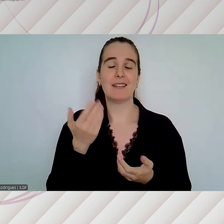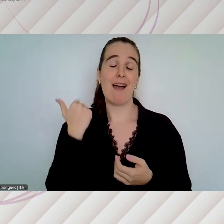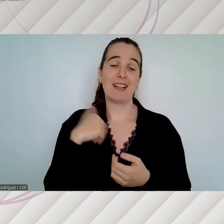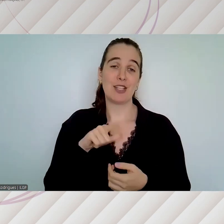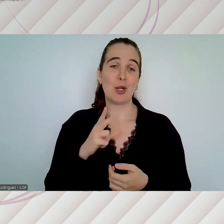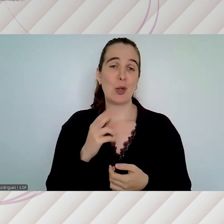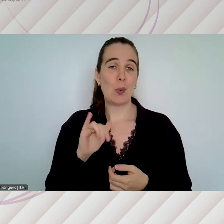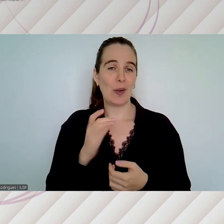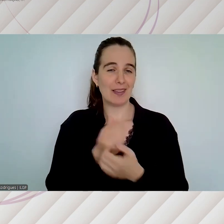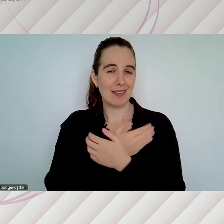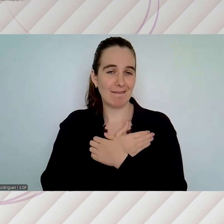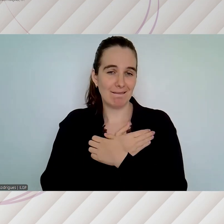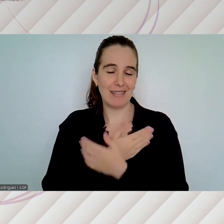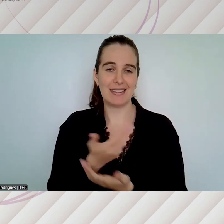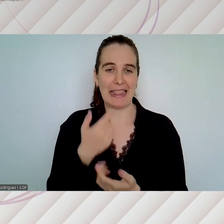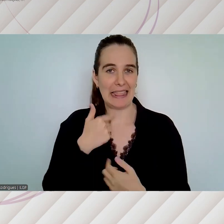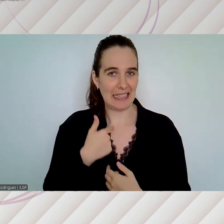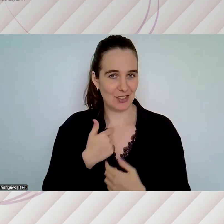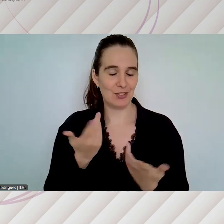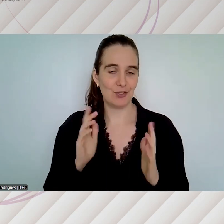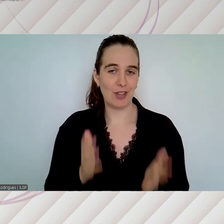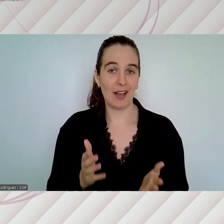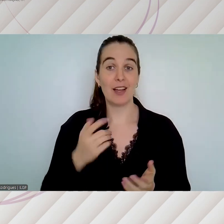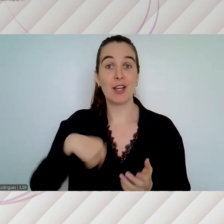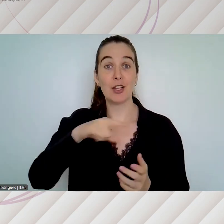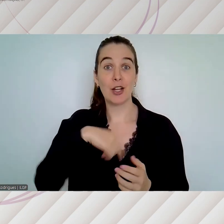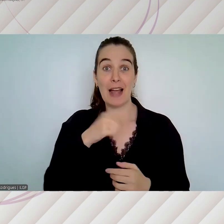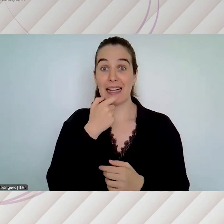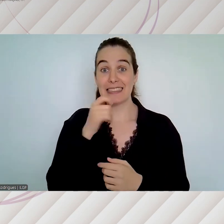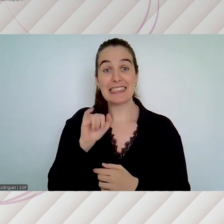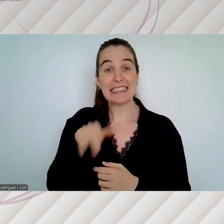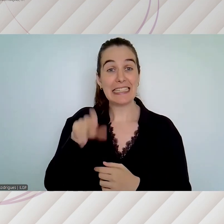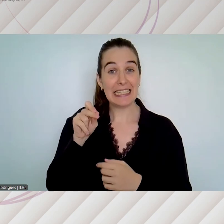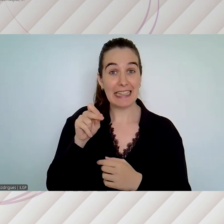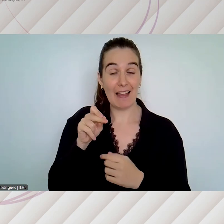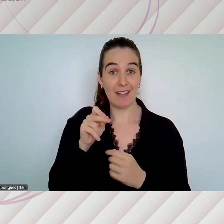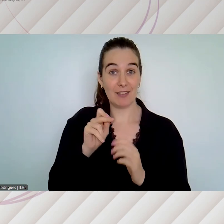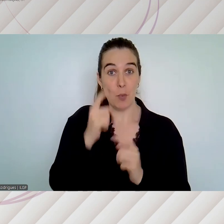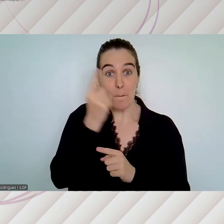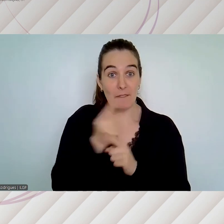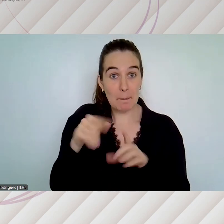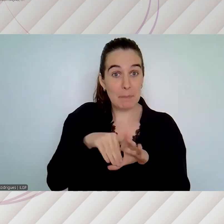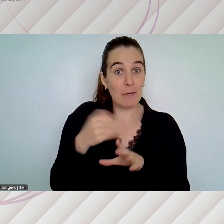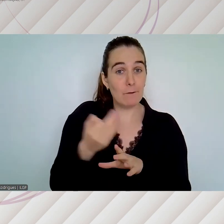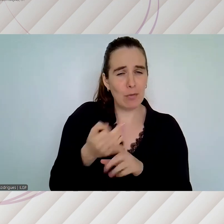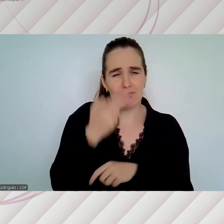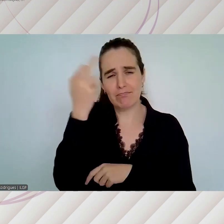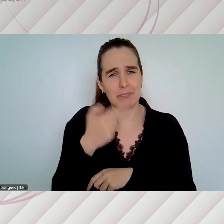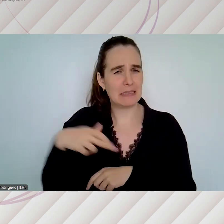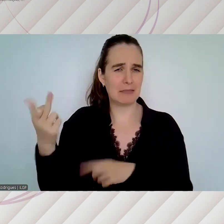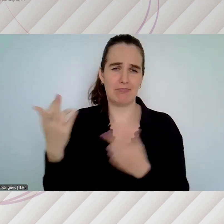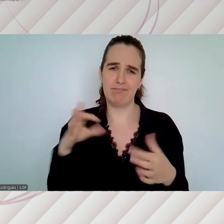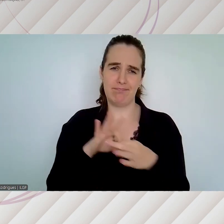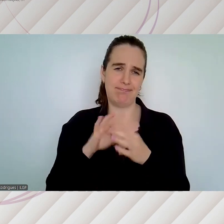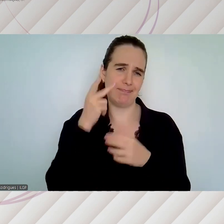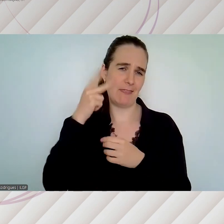Luísa Neto referiu, nós quando estamos ligados ao INA, no fundo é algo que se mantém até ao fim da vida, e portanto